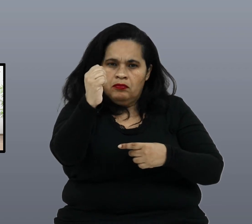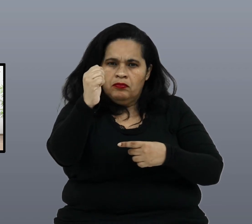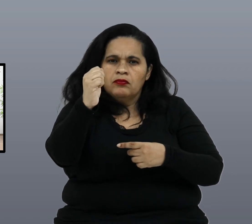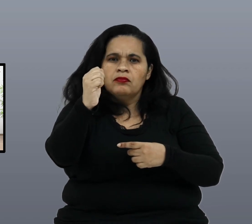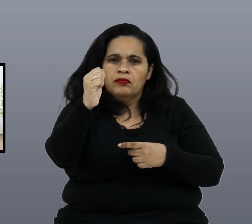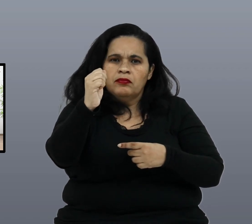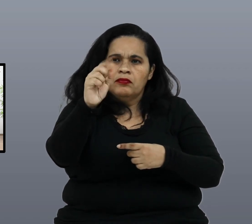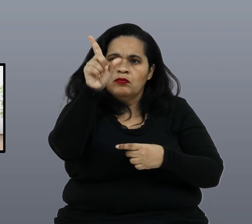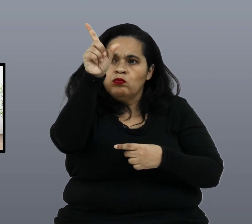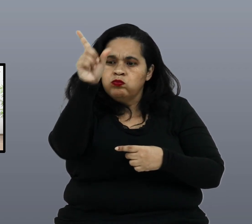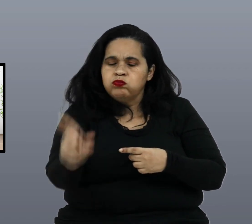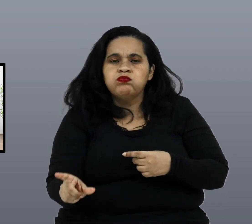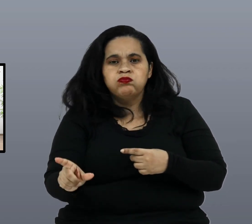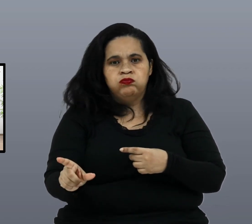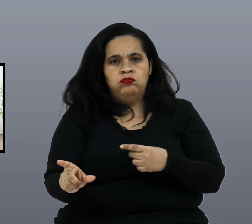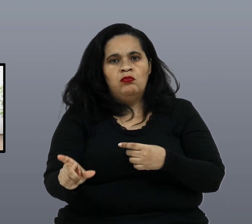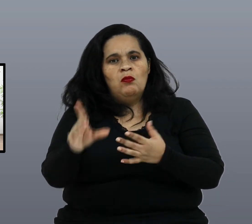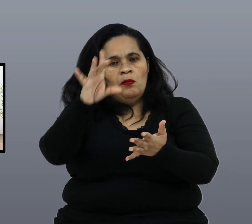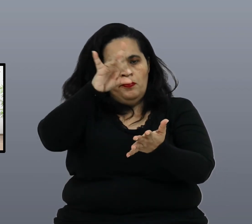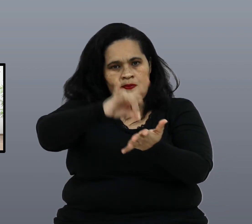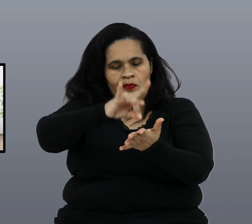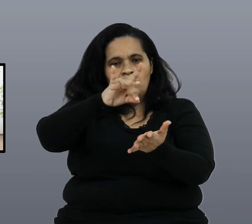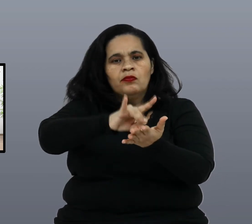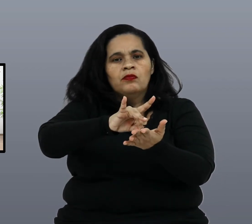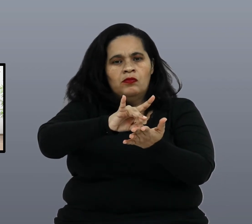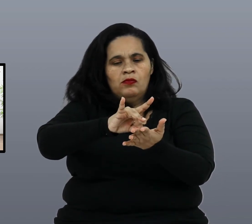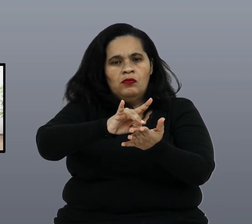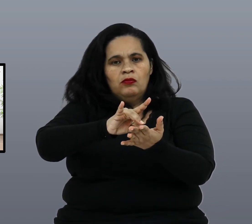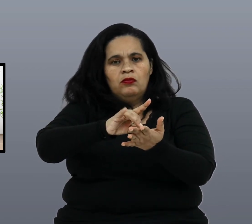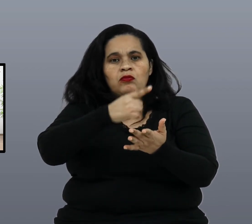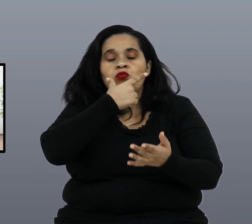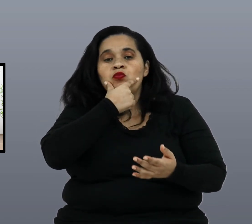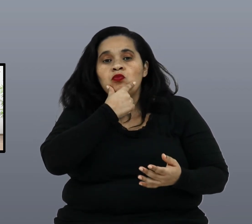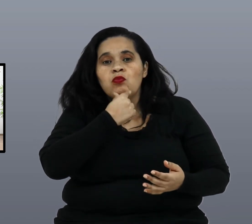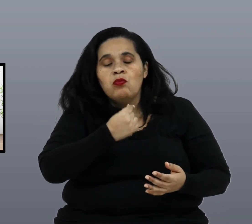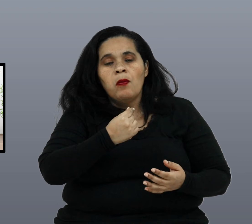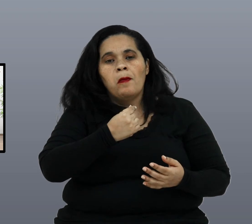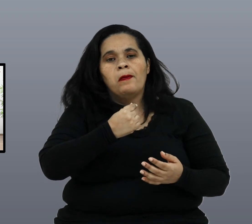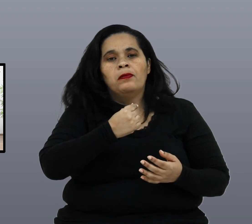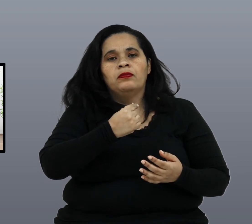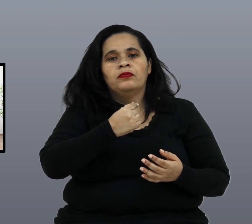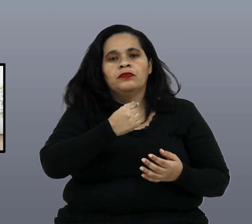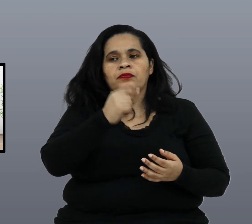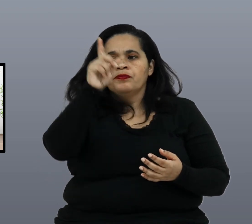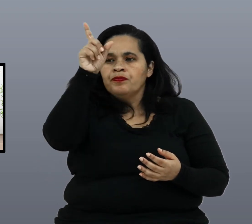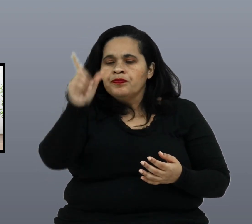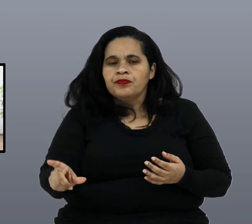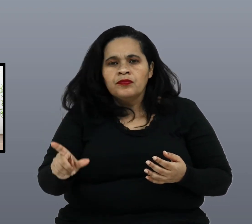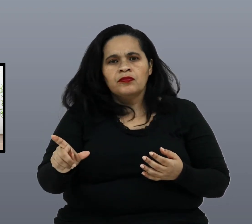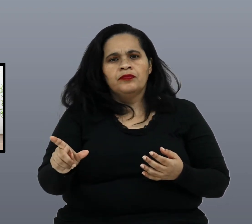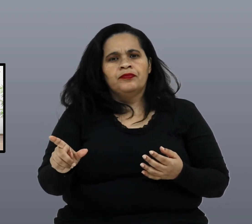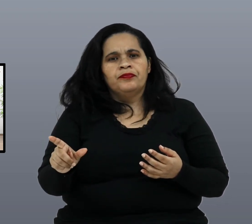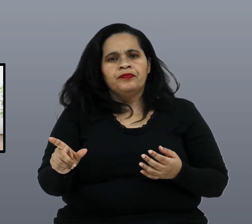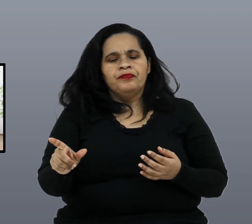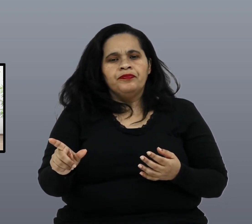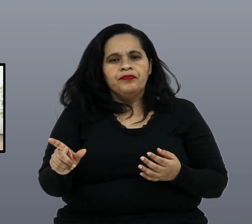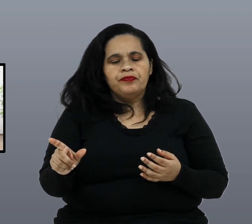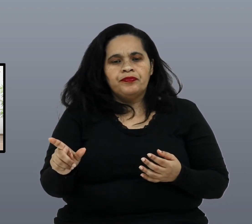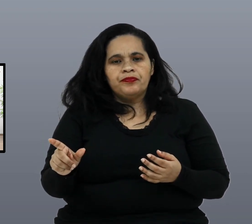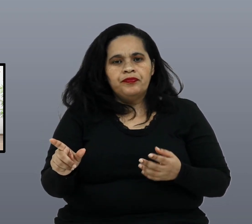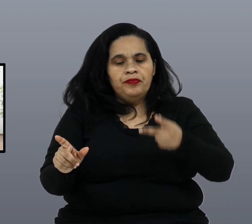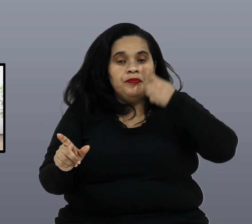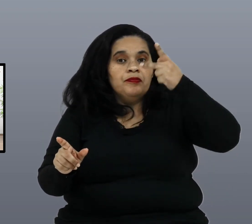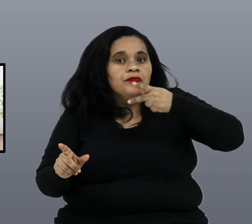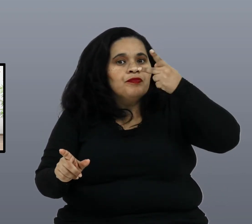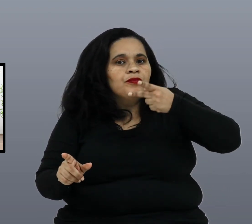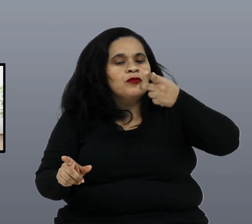o filho da desolação, que é o homem que é o abominável. E esse abominável é um